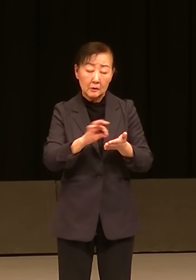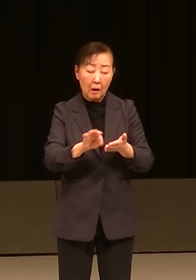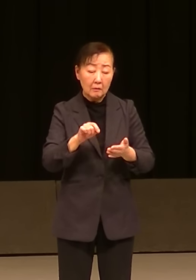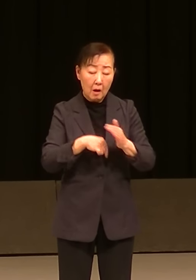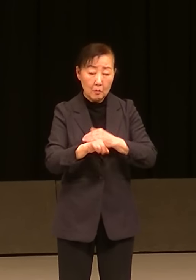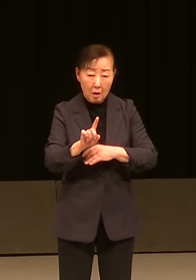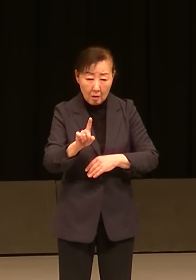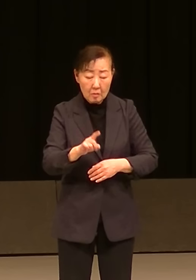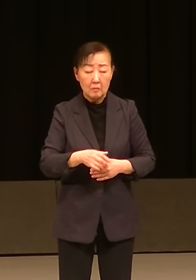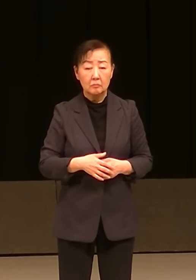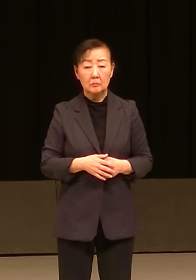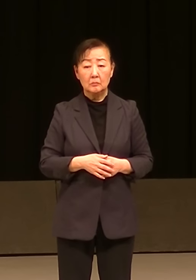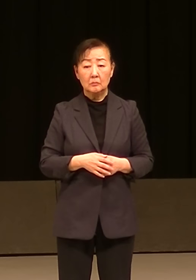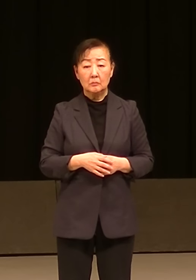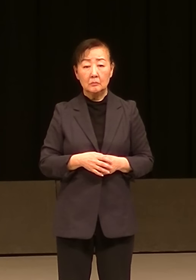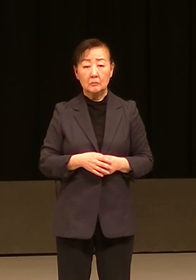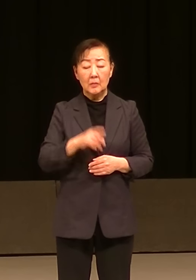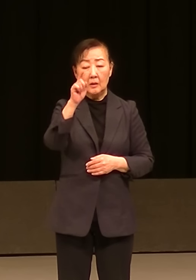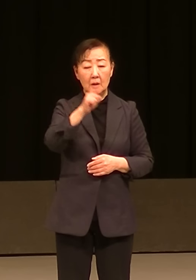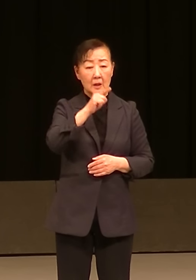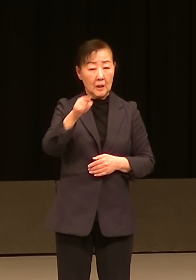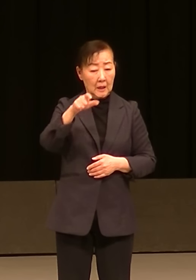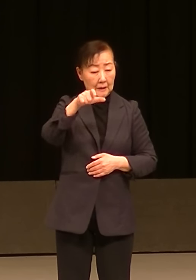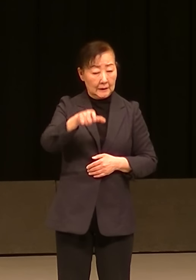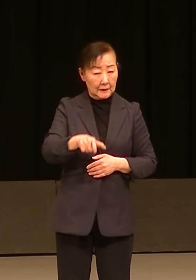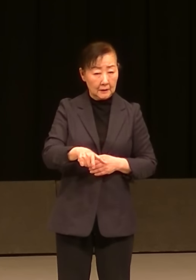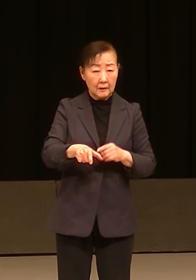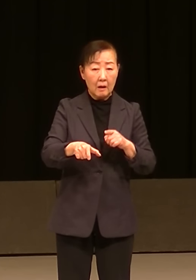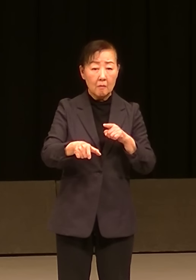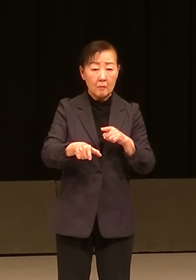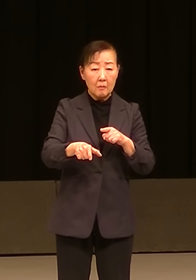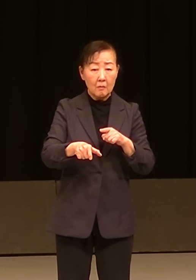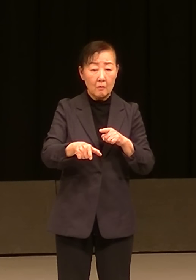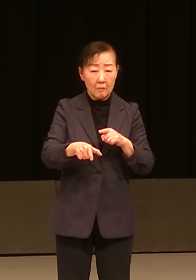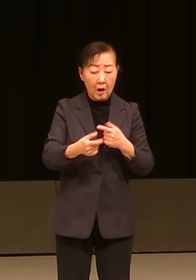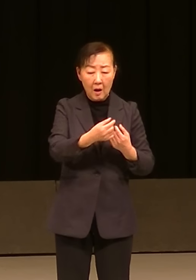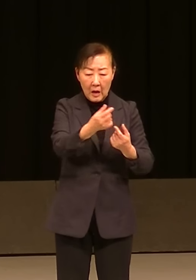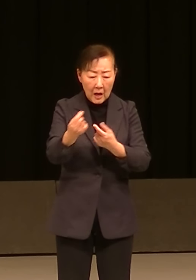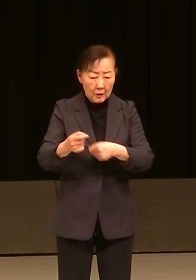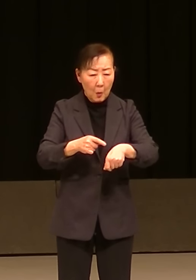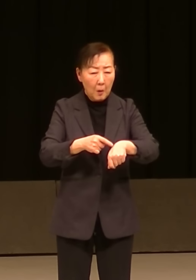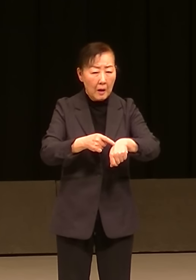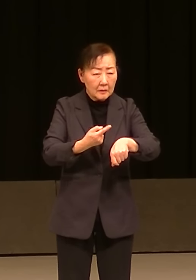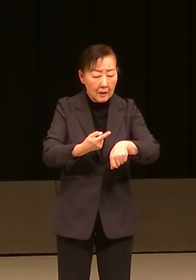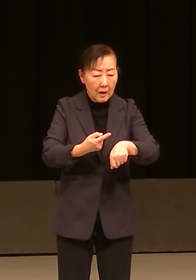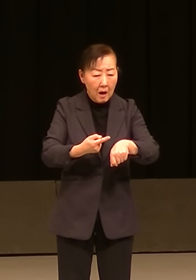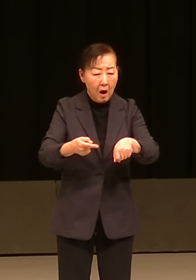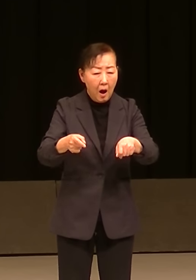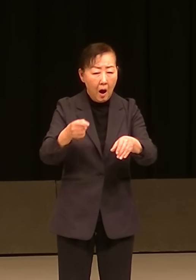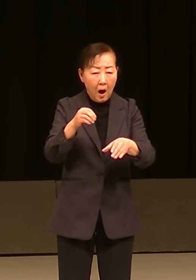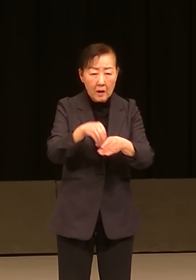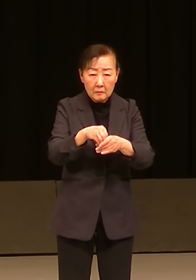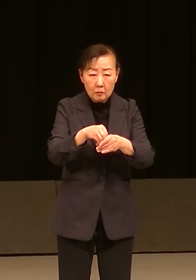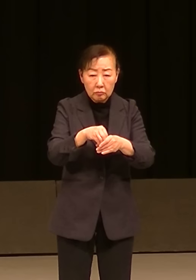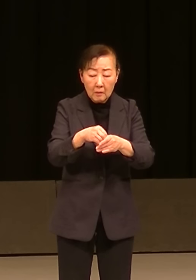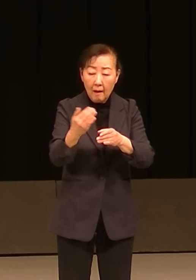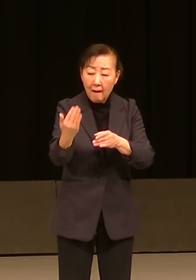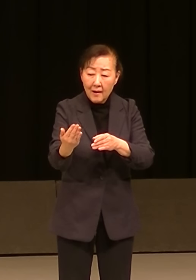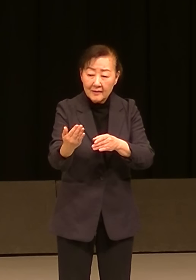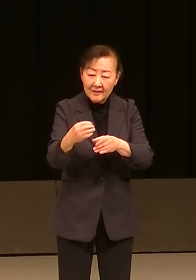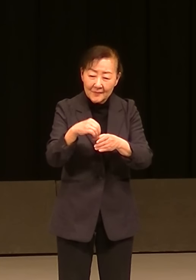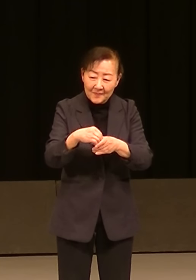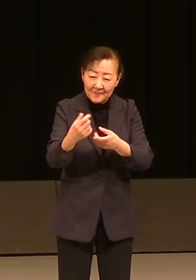とですね、人間というものには共感性が備わっている、相手に共感でき